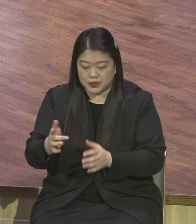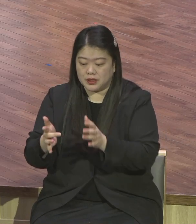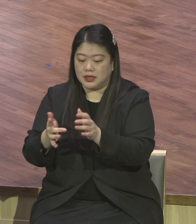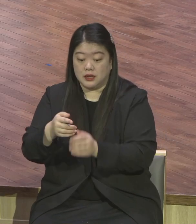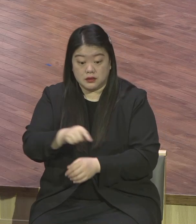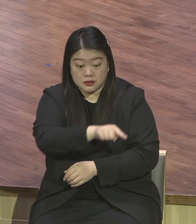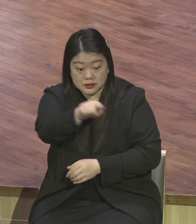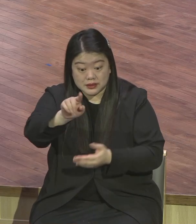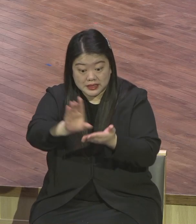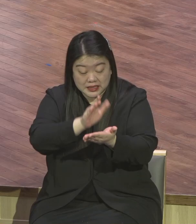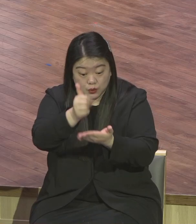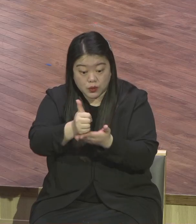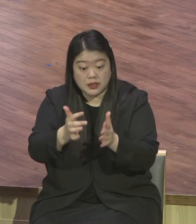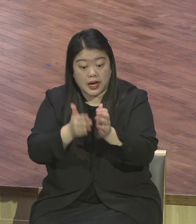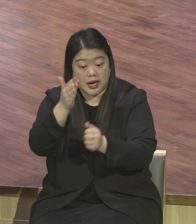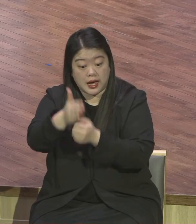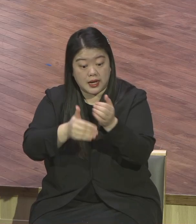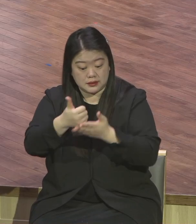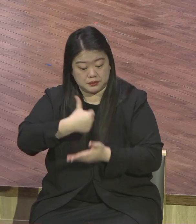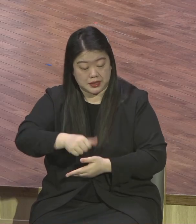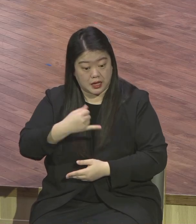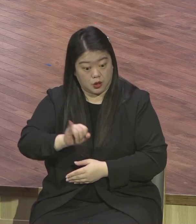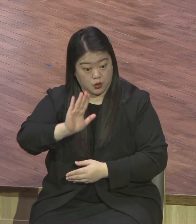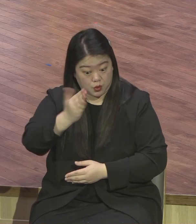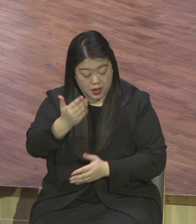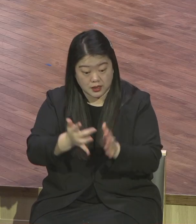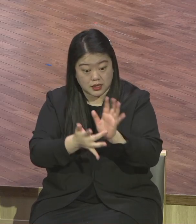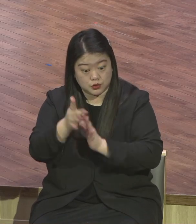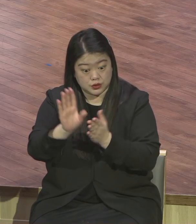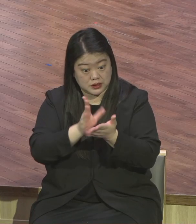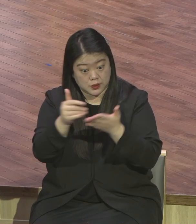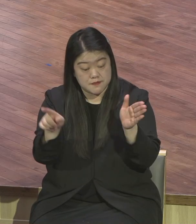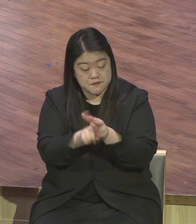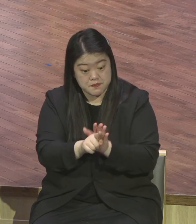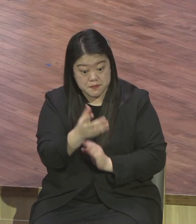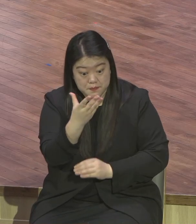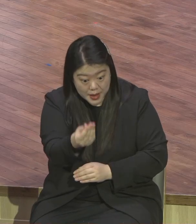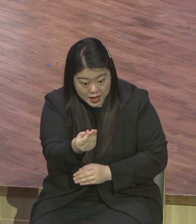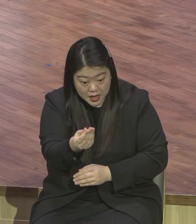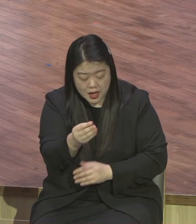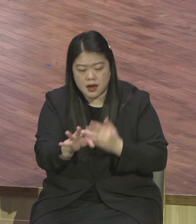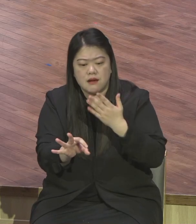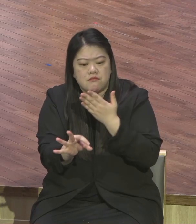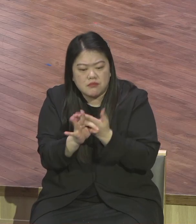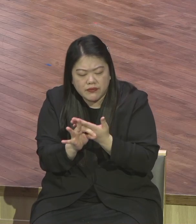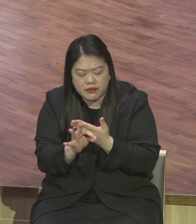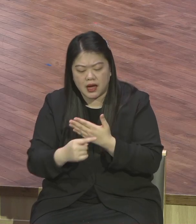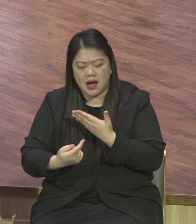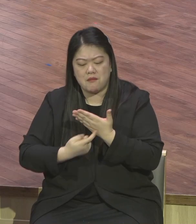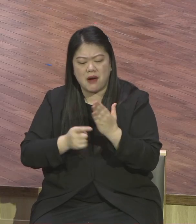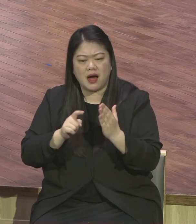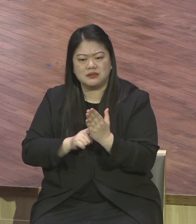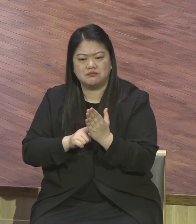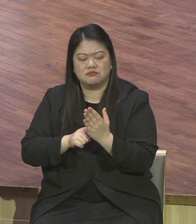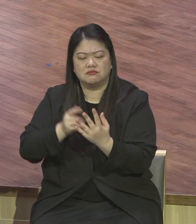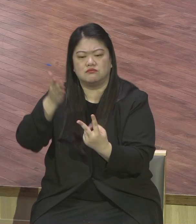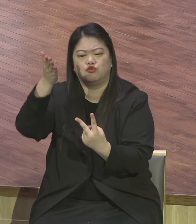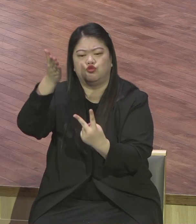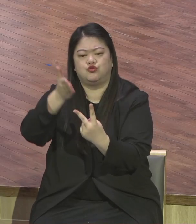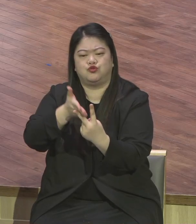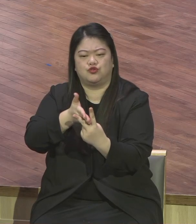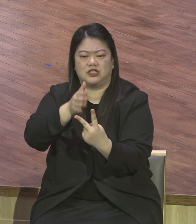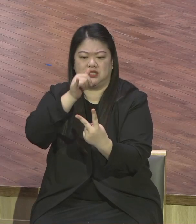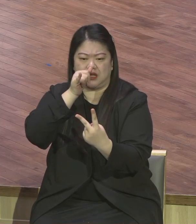된 그리스도인들은 창세기 3장의 이 세상 현장에서 두 가지 대립되는 삶의 구조를